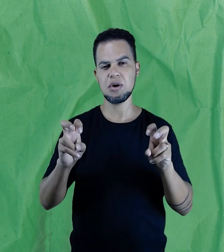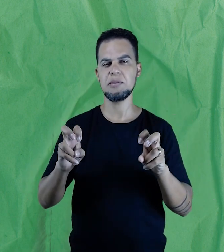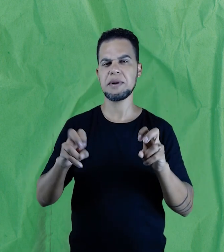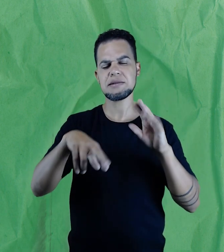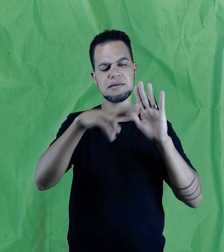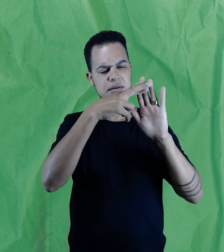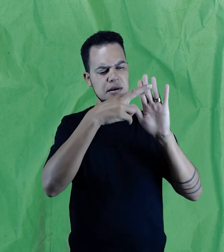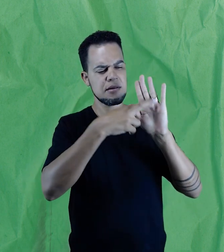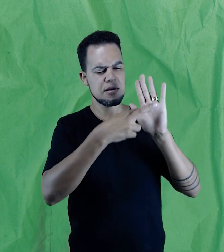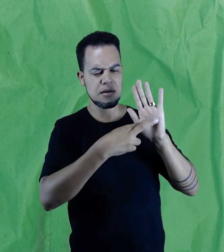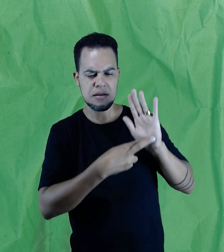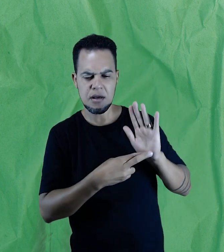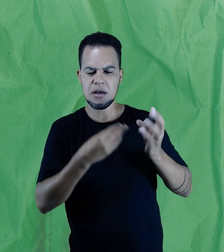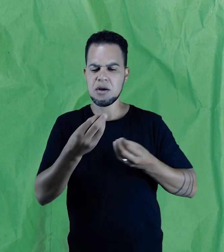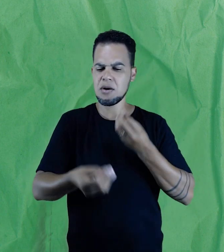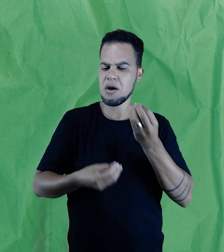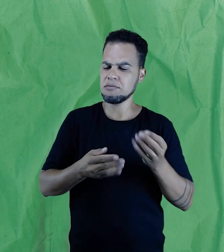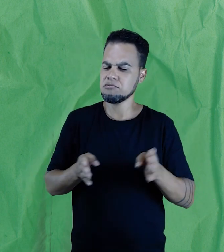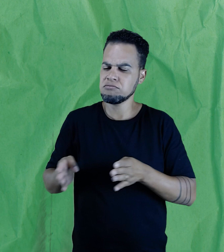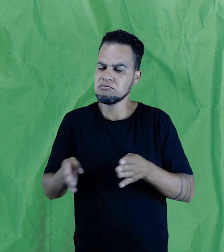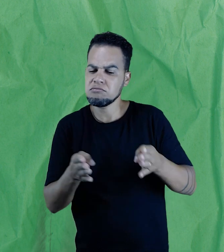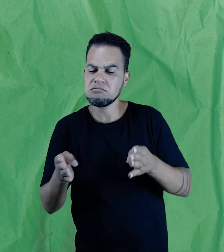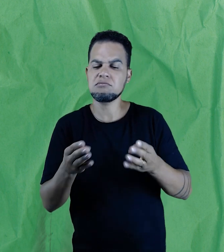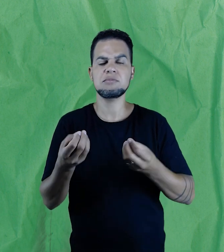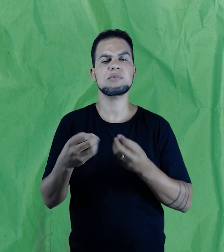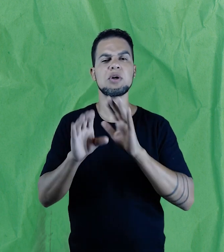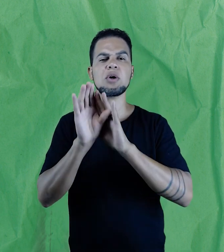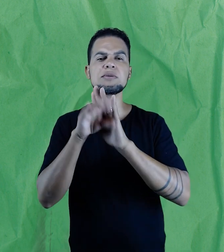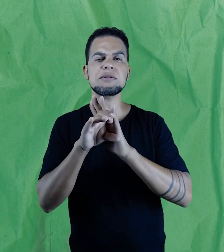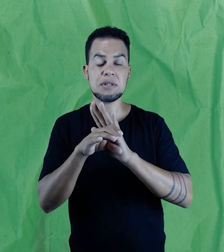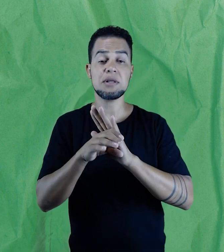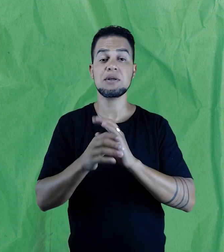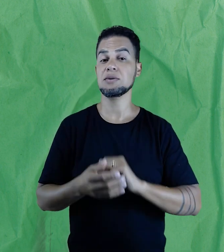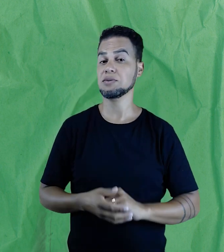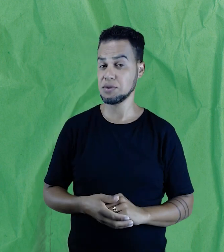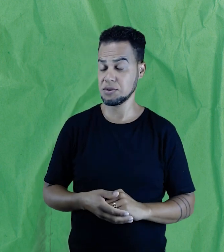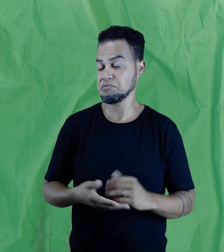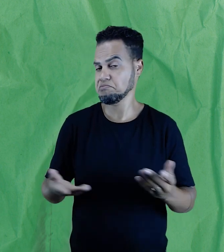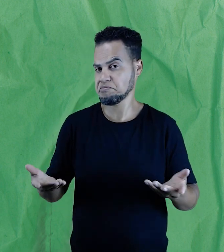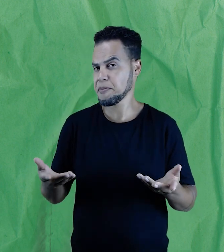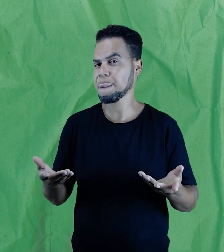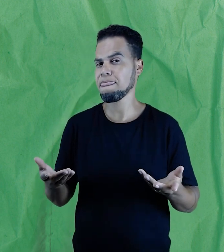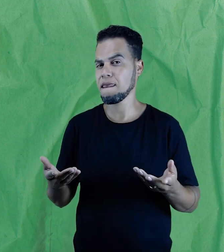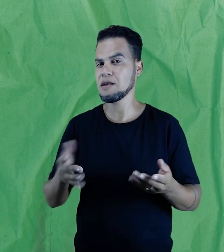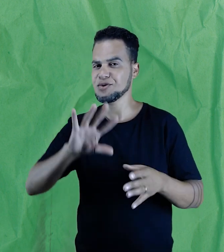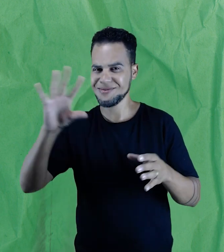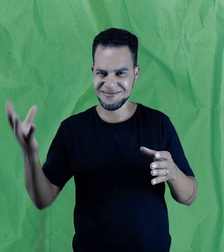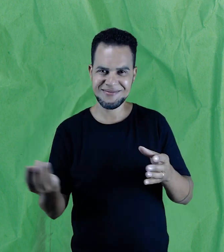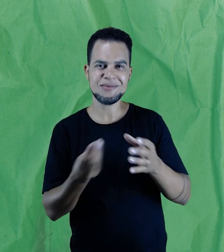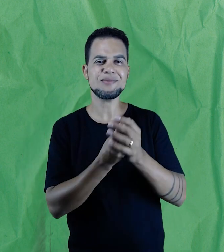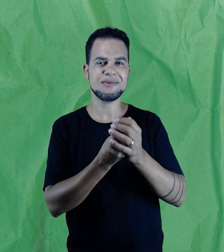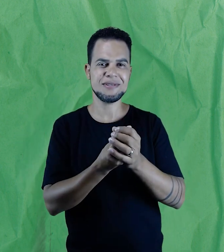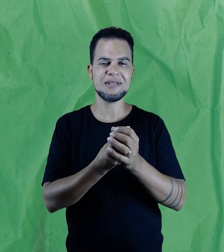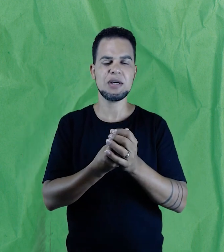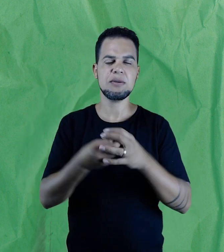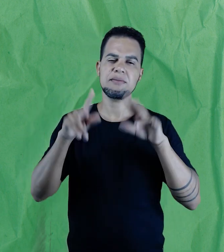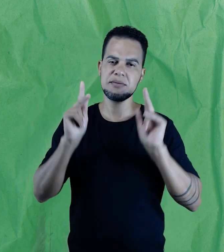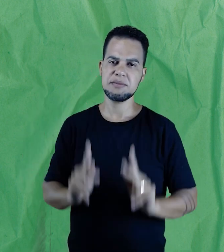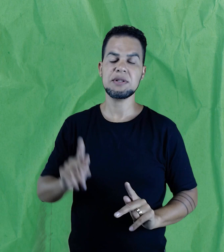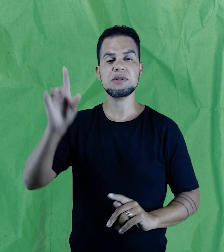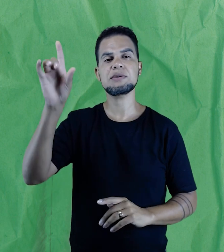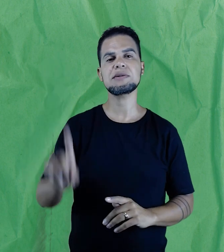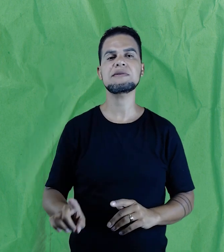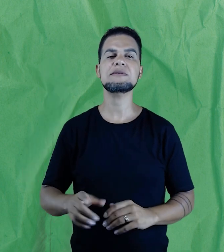as diretivas, sobre as diretrizes, sobre os conceitos de inclusão para a pessoa